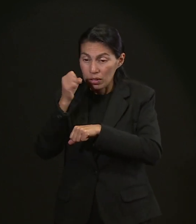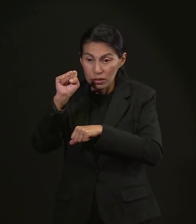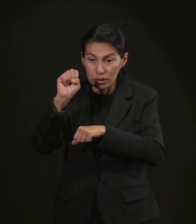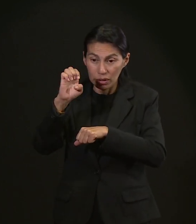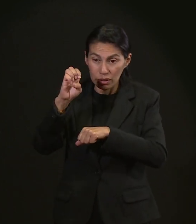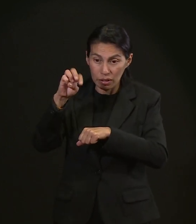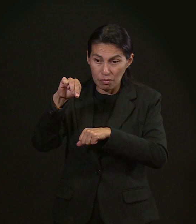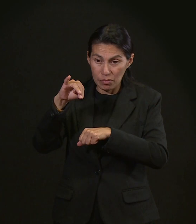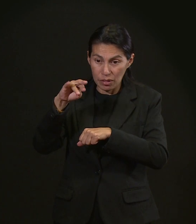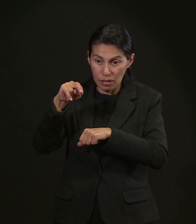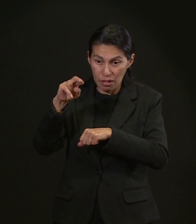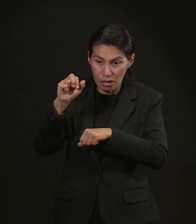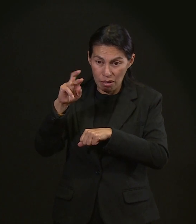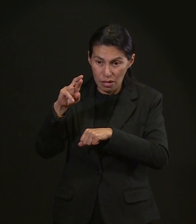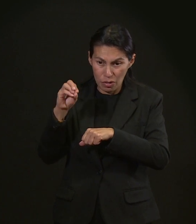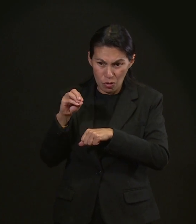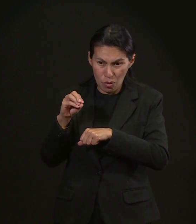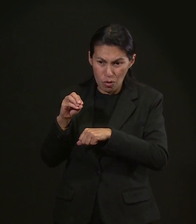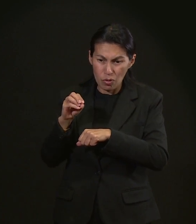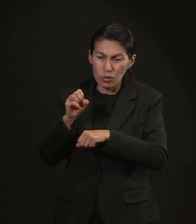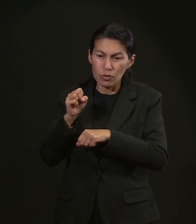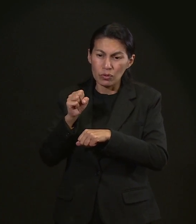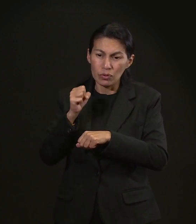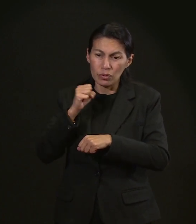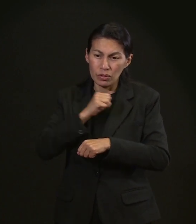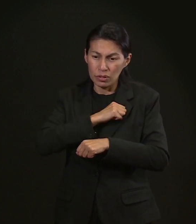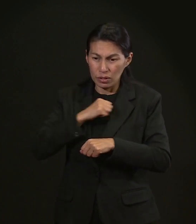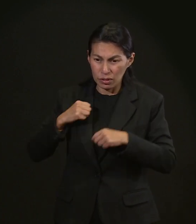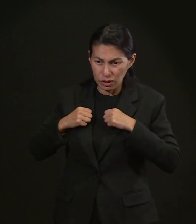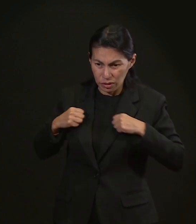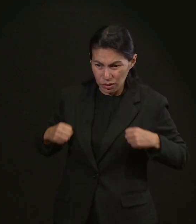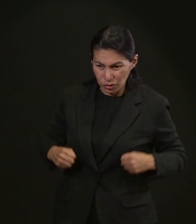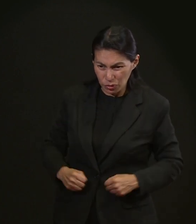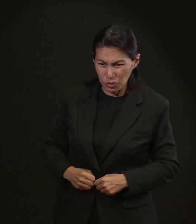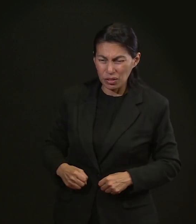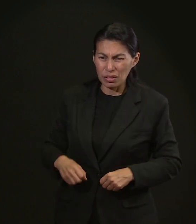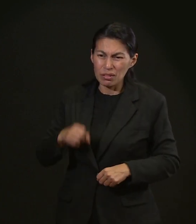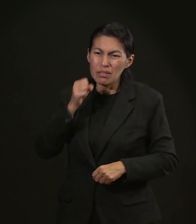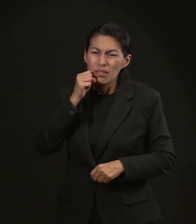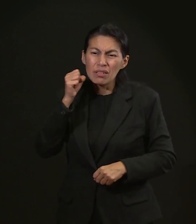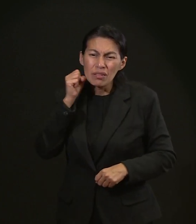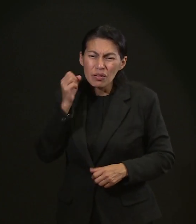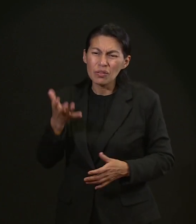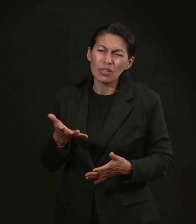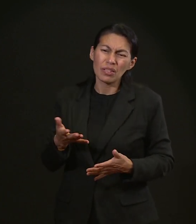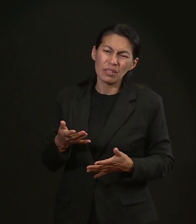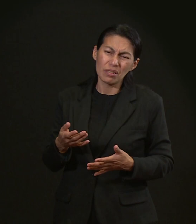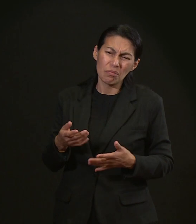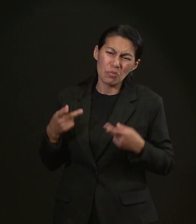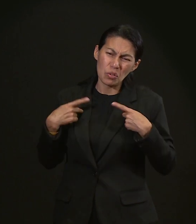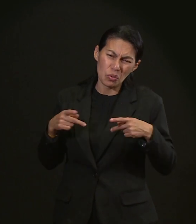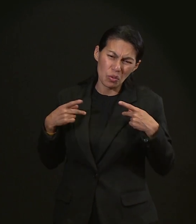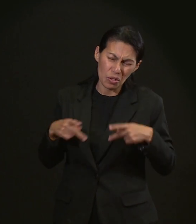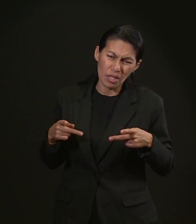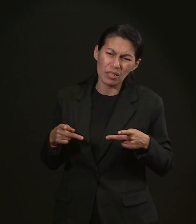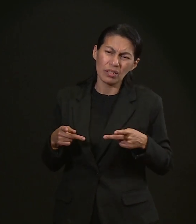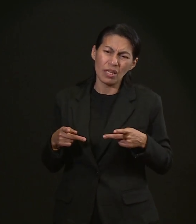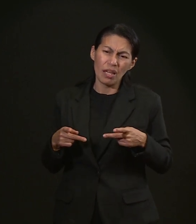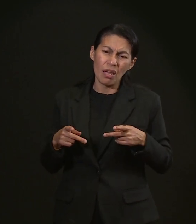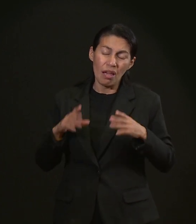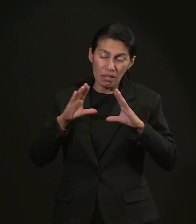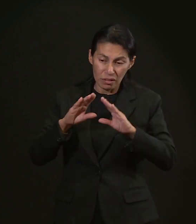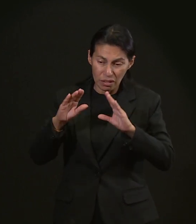seminario porque pues yo me estuve relacionada con sacerdotes y con y con seminaristas